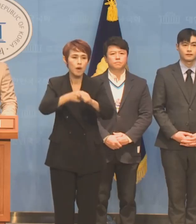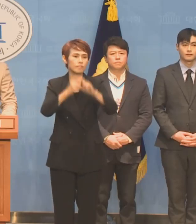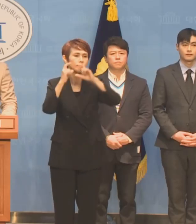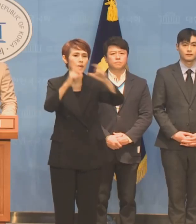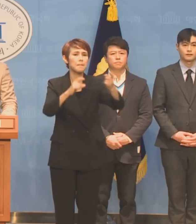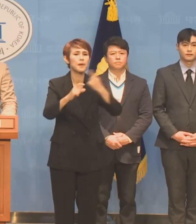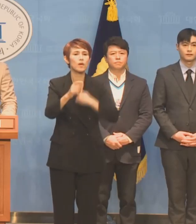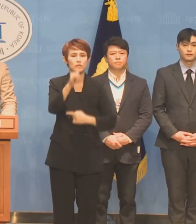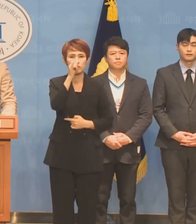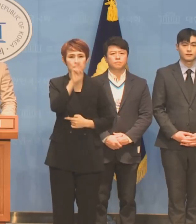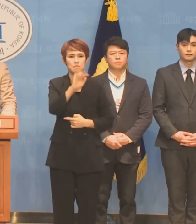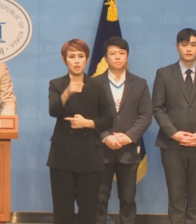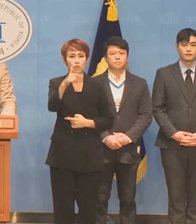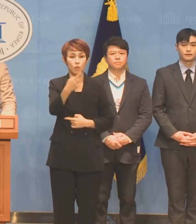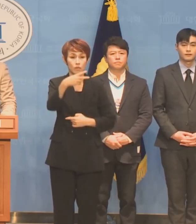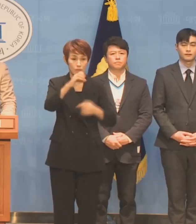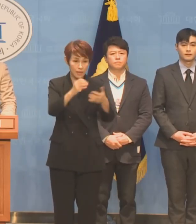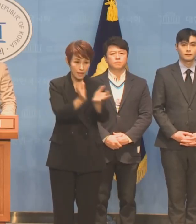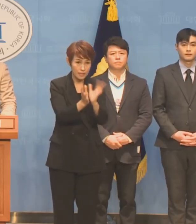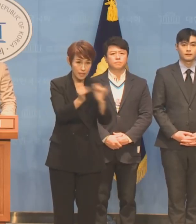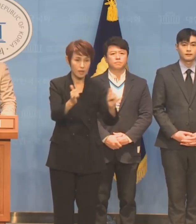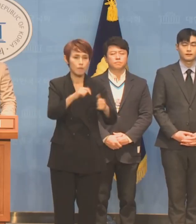등을 선고한 사례가 있습니다.